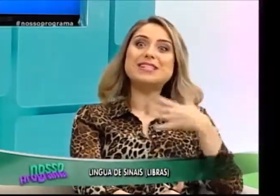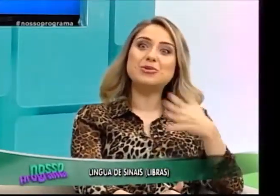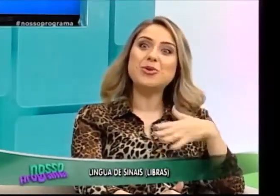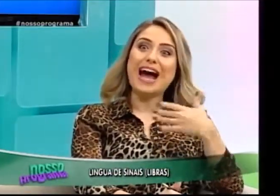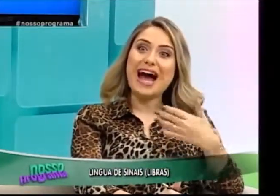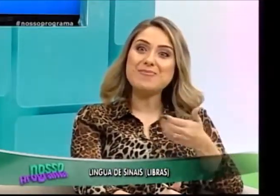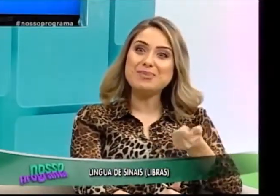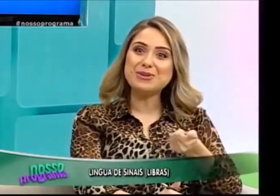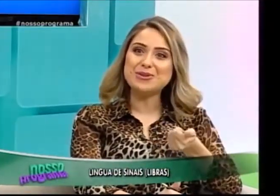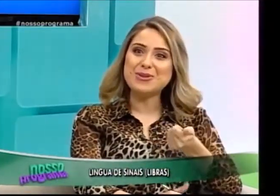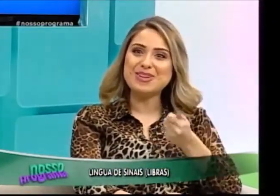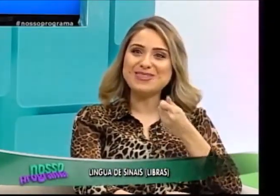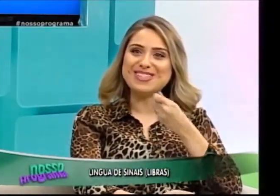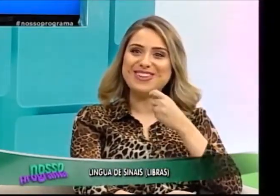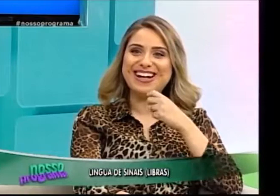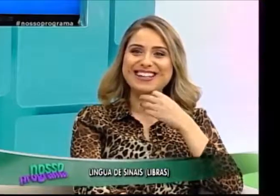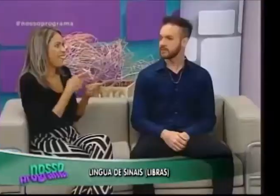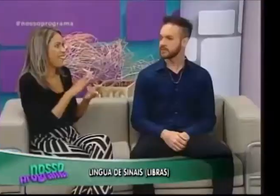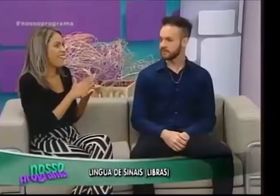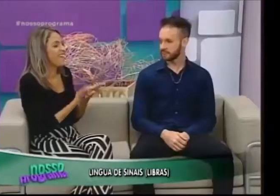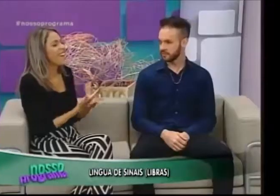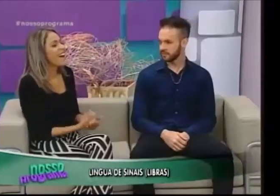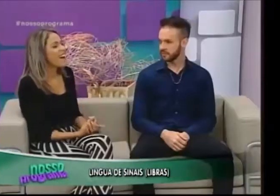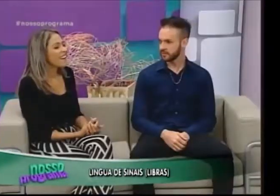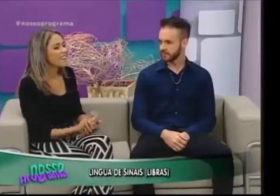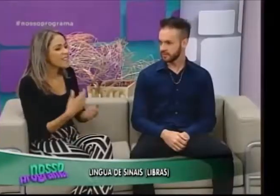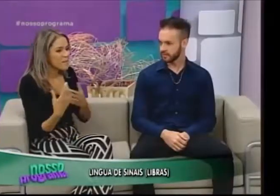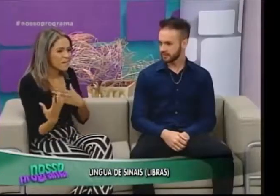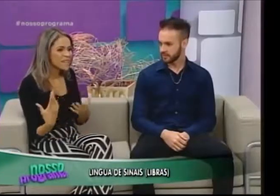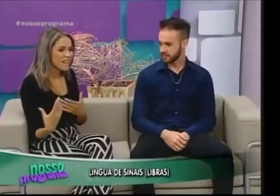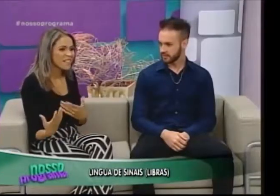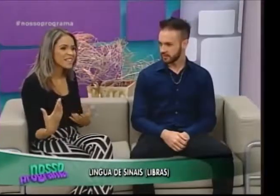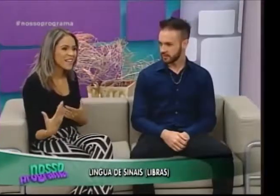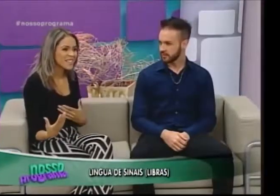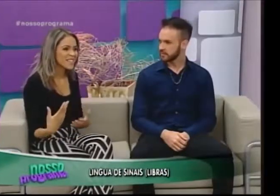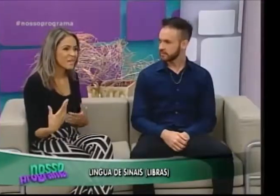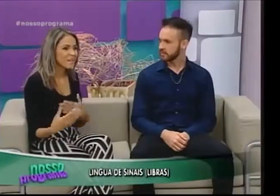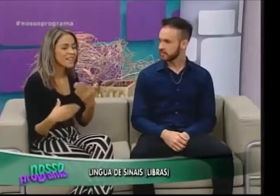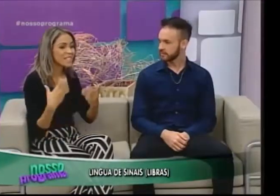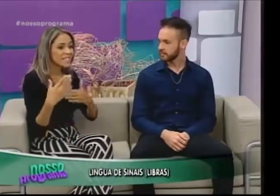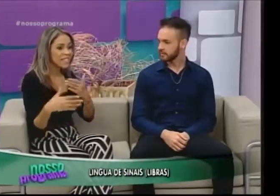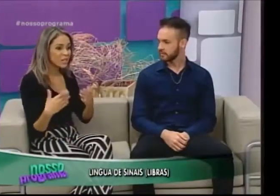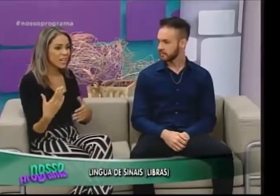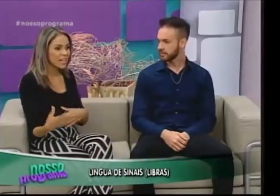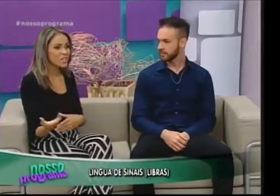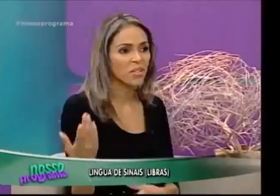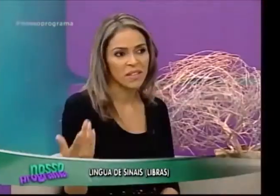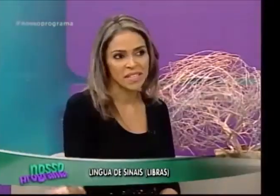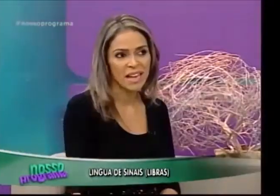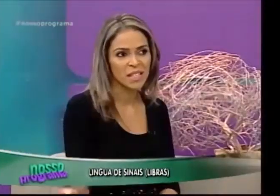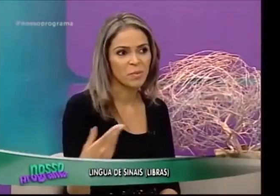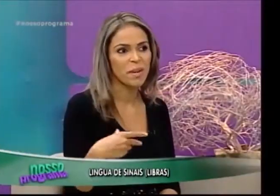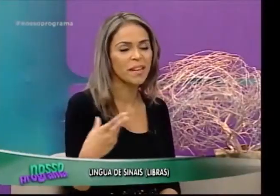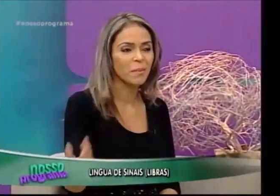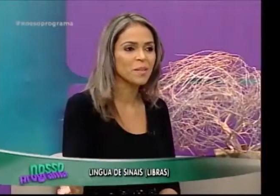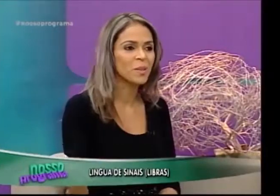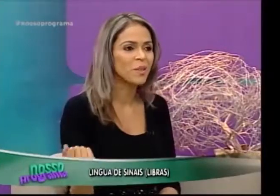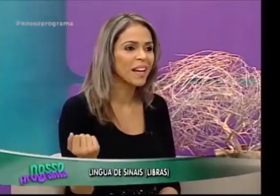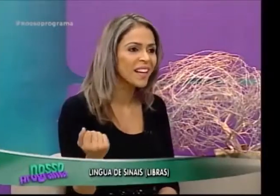muito rápido, como é que você faz? Então, para mim já é mais fácil, né? Porque cresci dentro da igreja, já fazia isso, o pastor